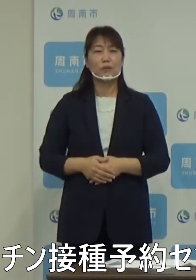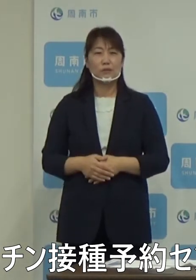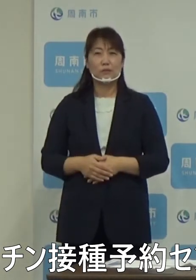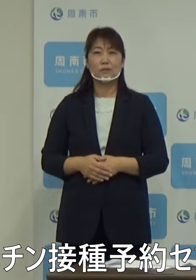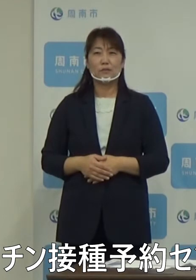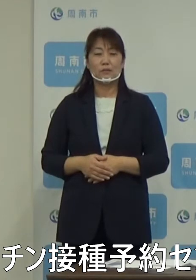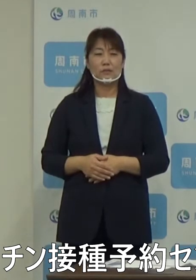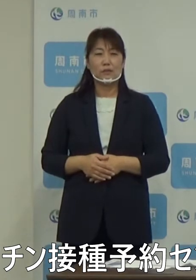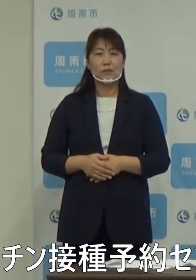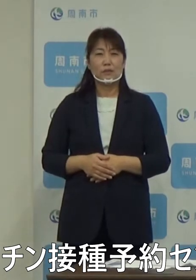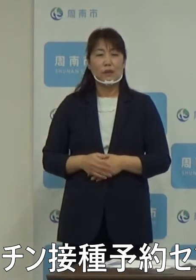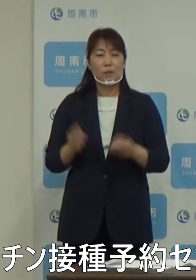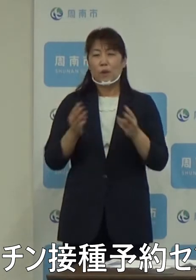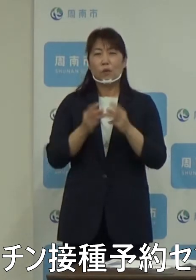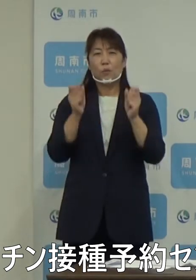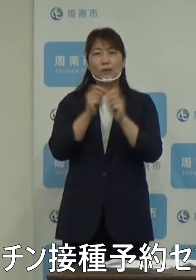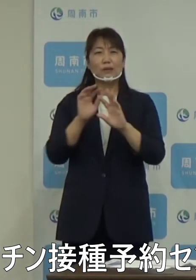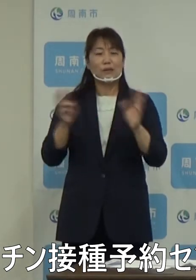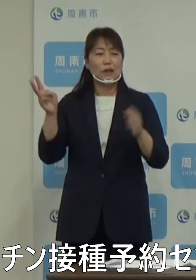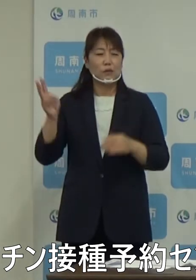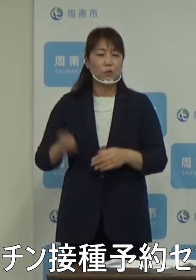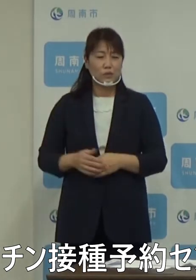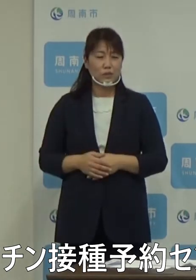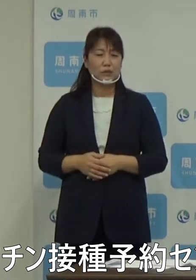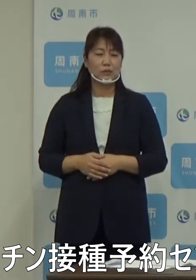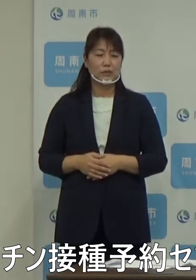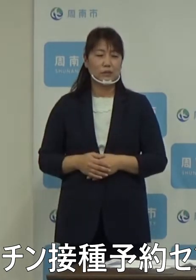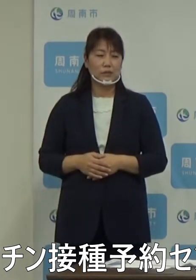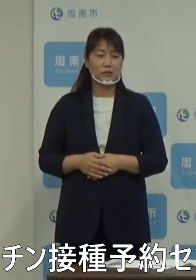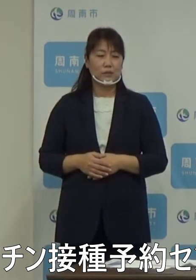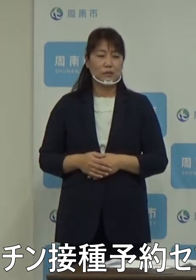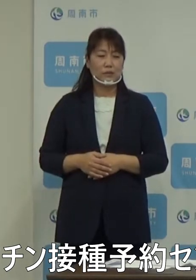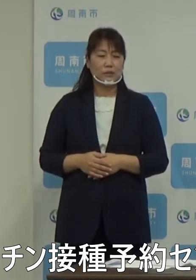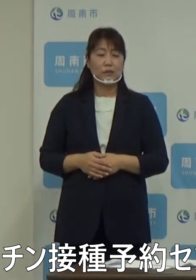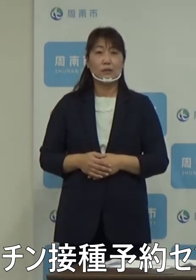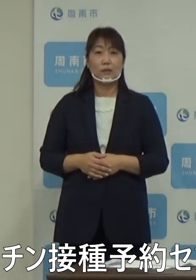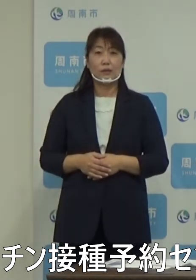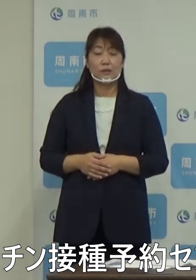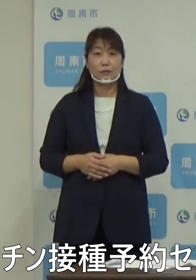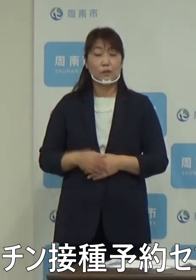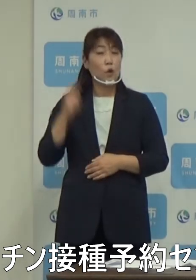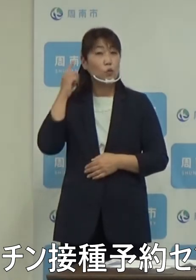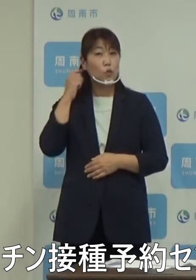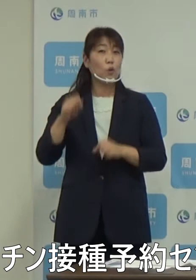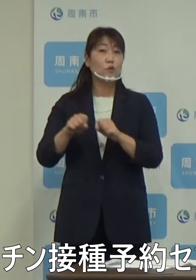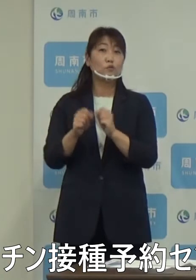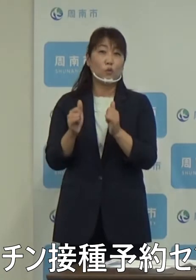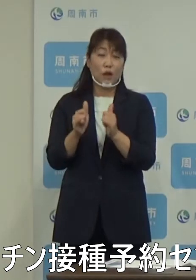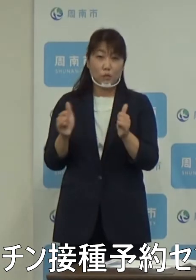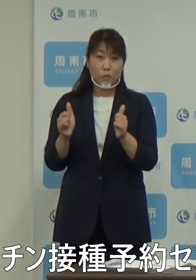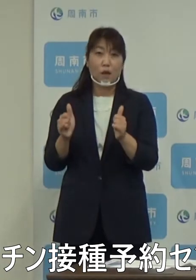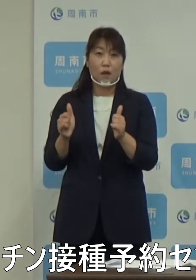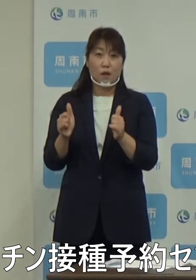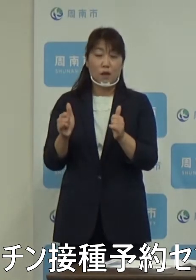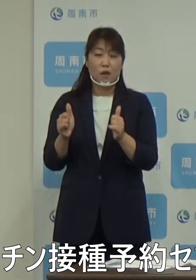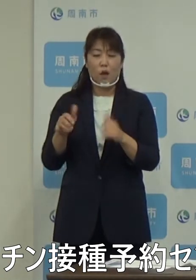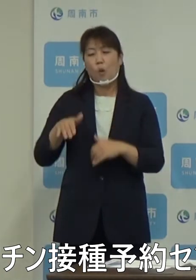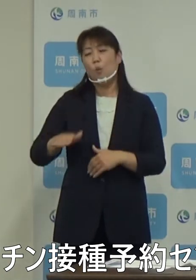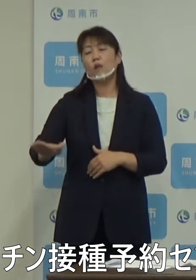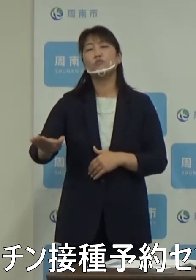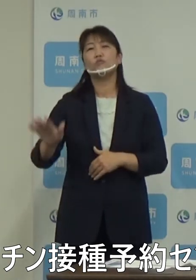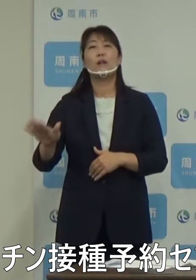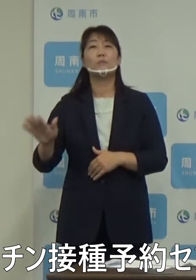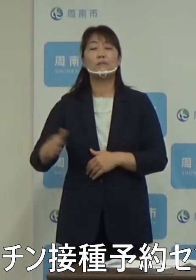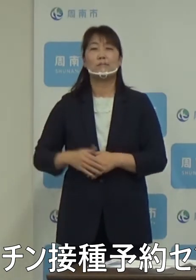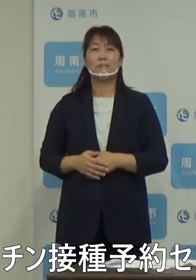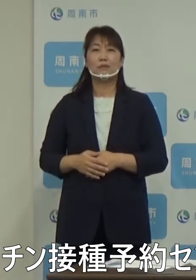ようですので、ぜひ間違いがないようにお願いしたいと思います。それから聴覚に障害がある方、ファックス番